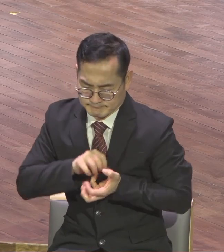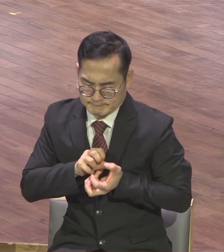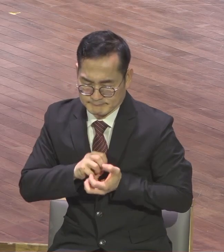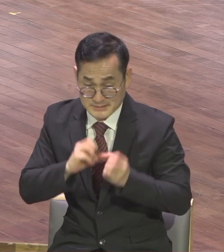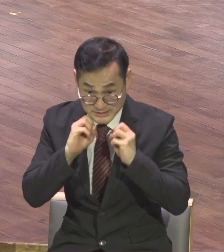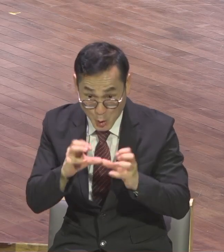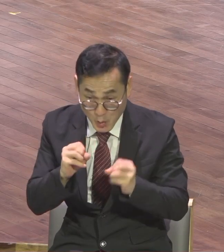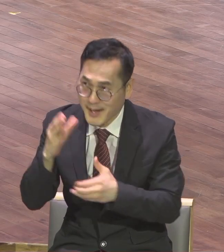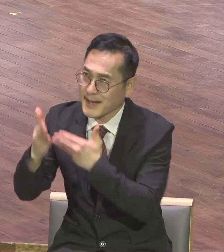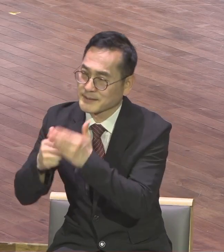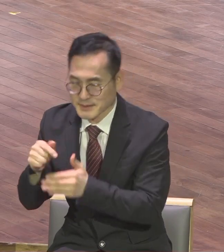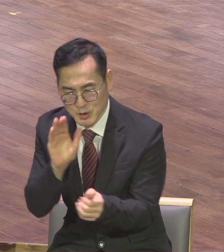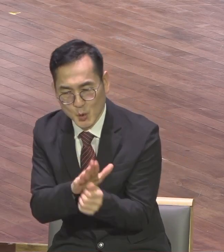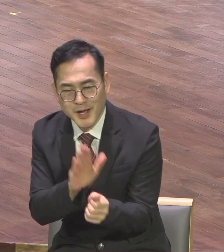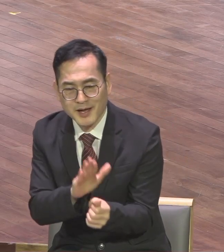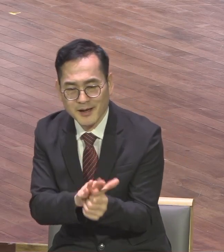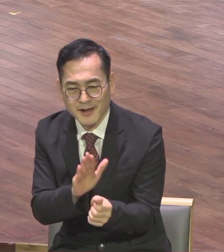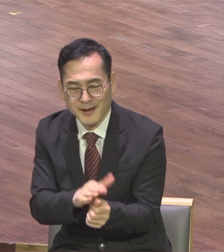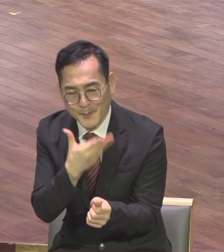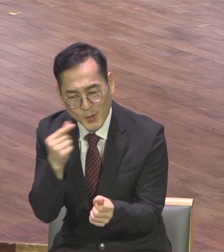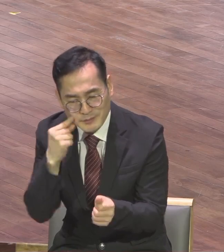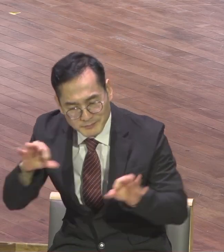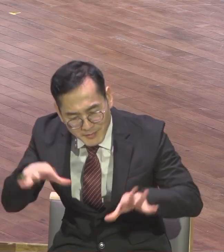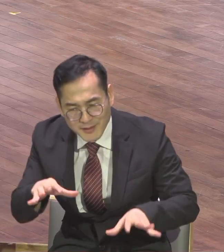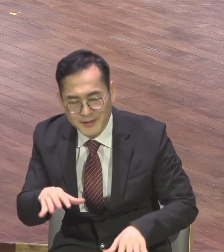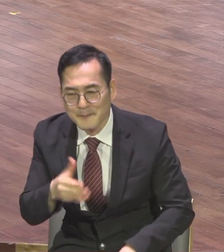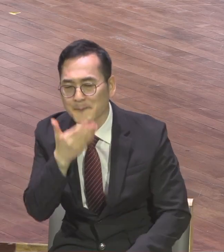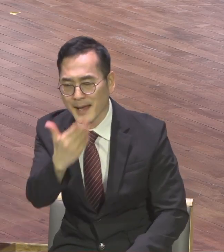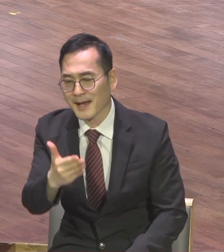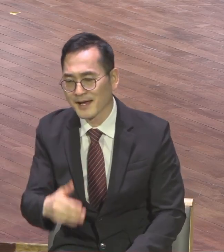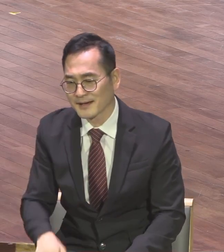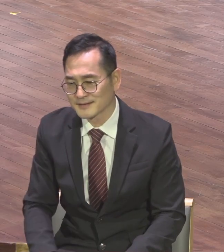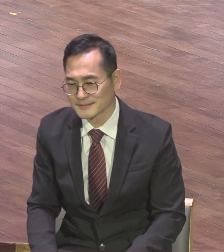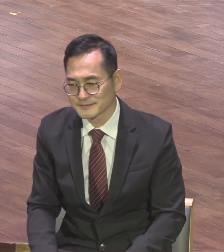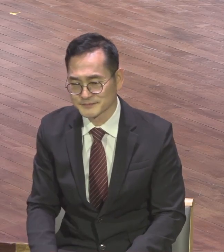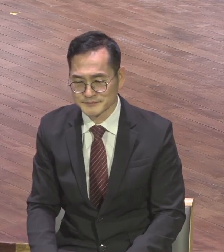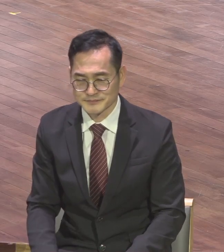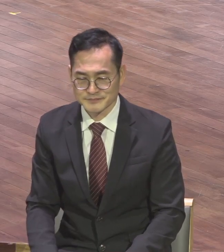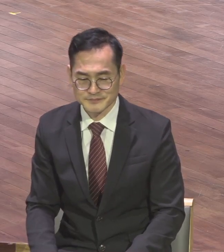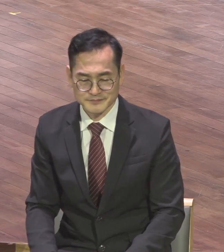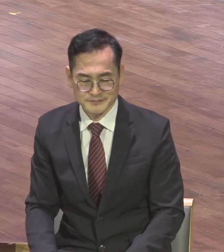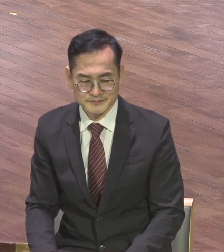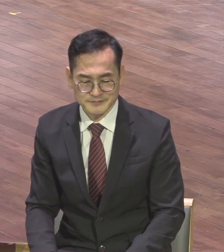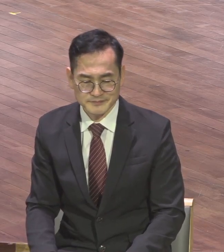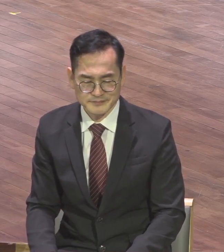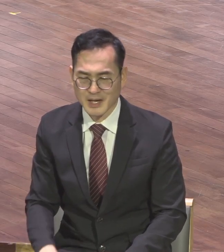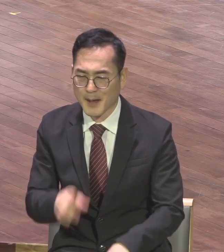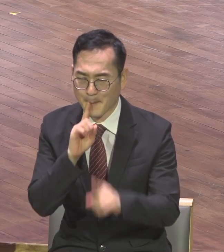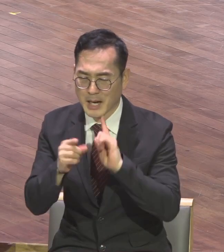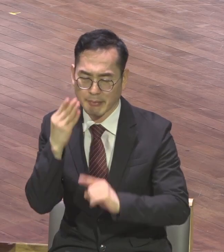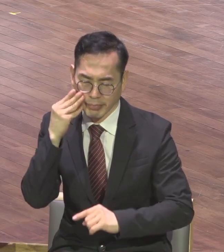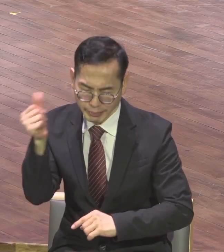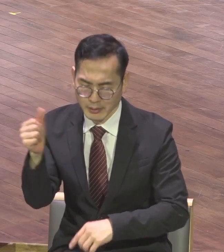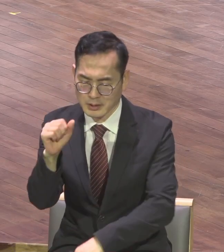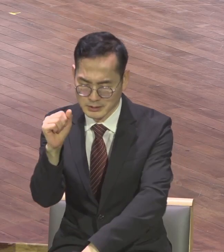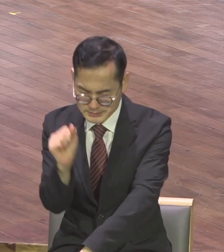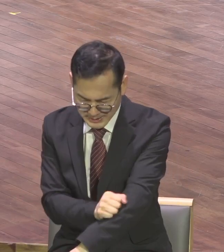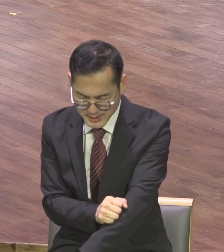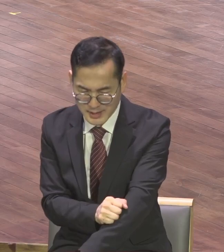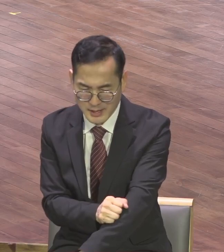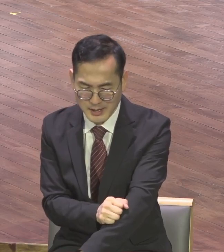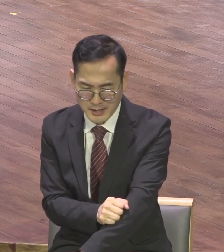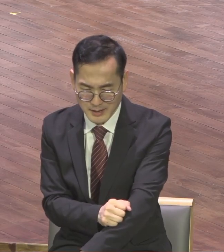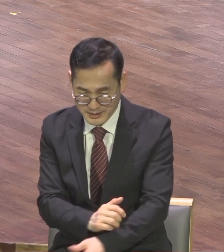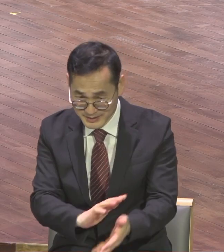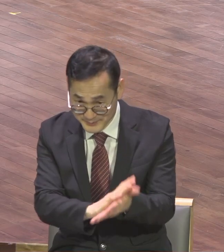우리가 설명을 잘해서 영접 메시지를 잘해서 능숙하게 메시지를 잘해서